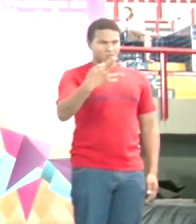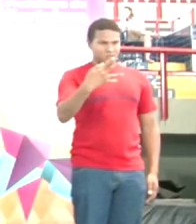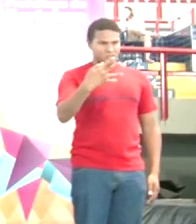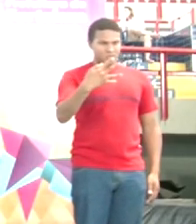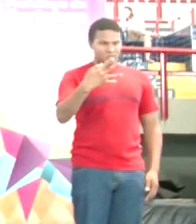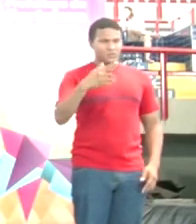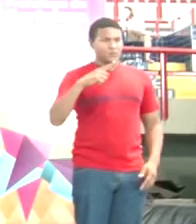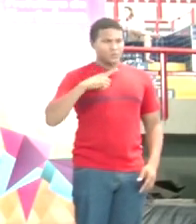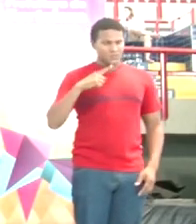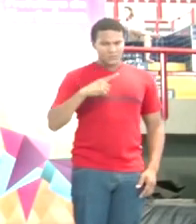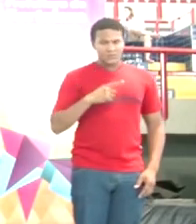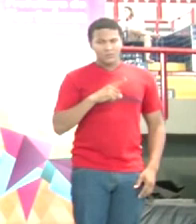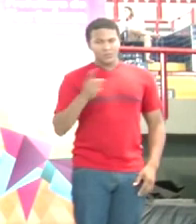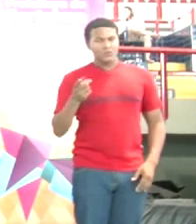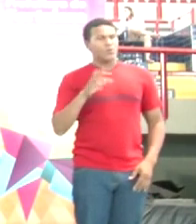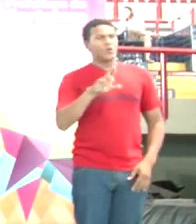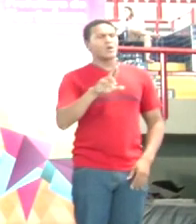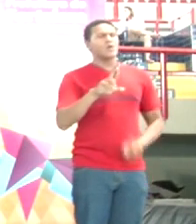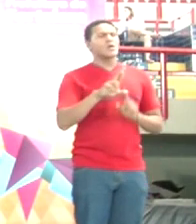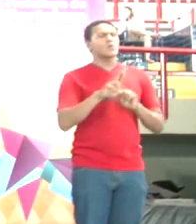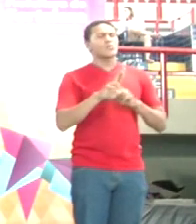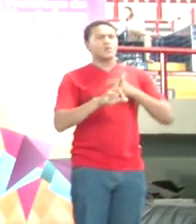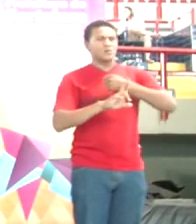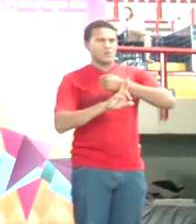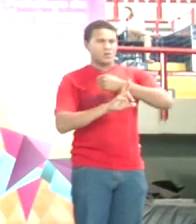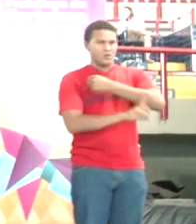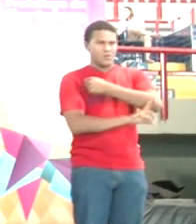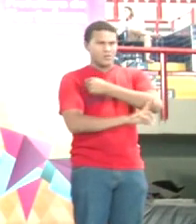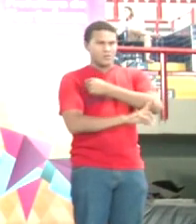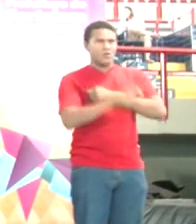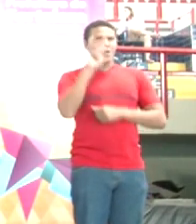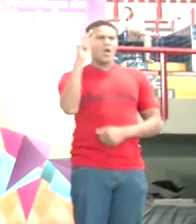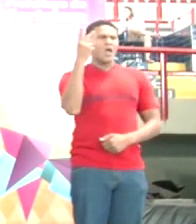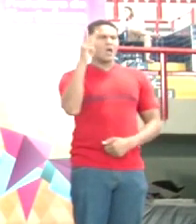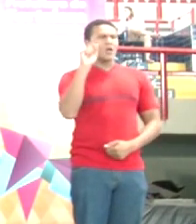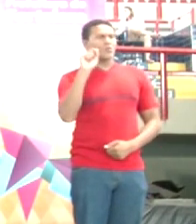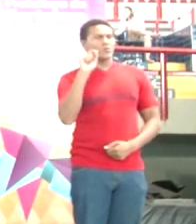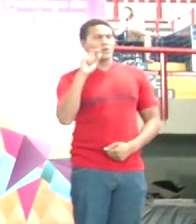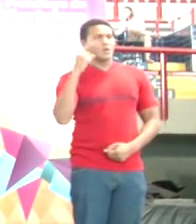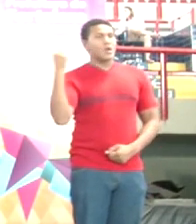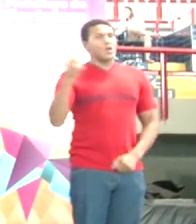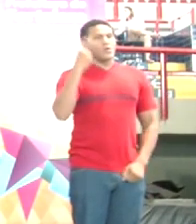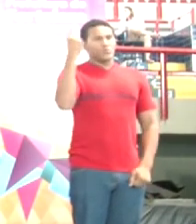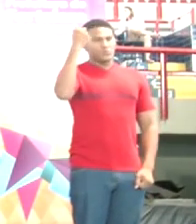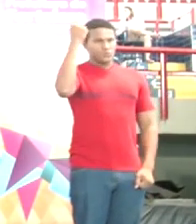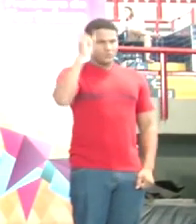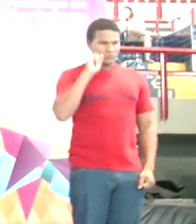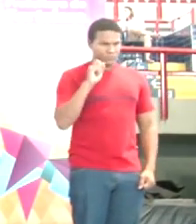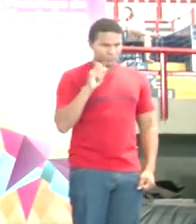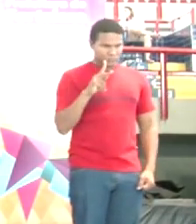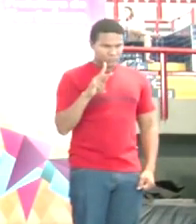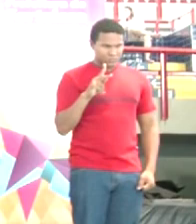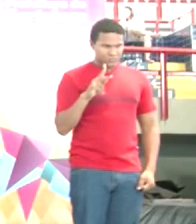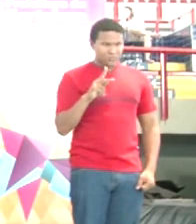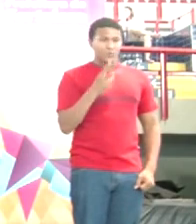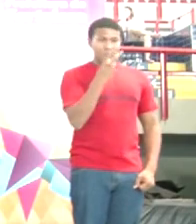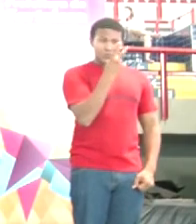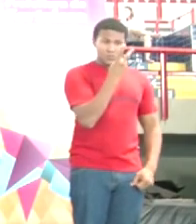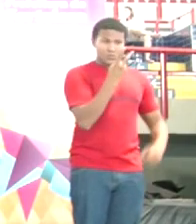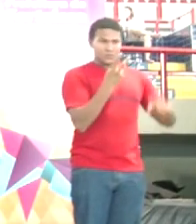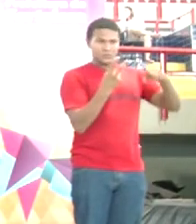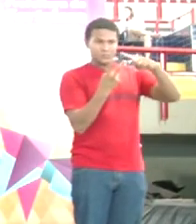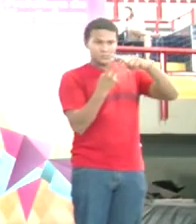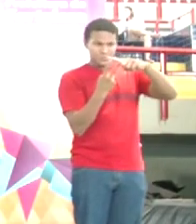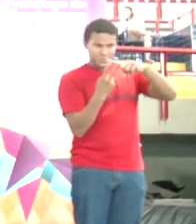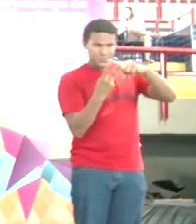vezes o h, o que é o h? A altura. Tá legal? Então vá gravando aí a fórmula. 2πr